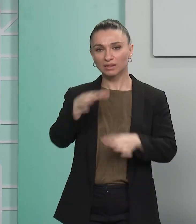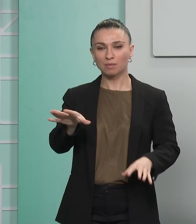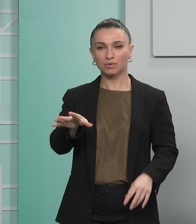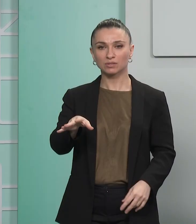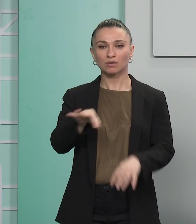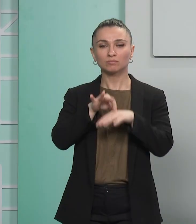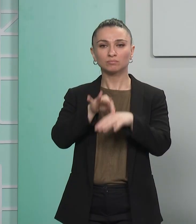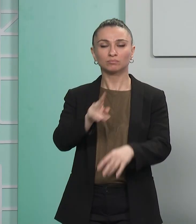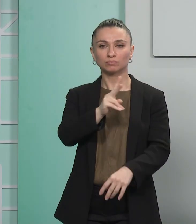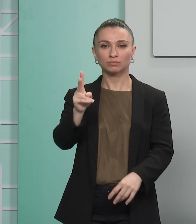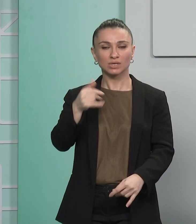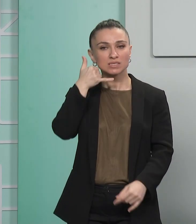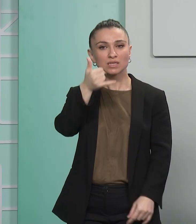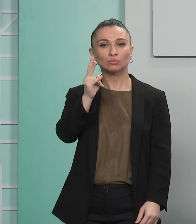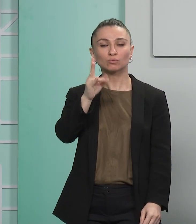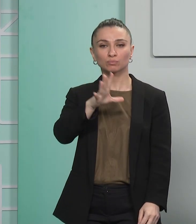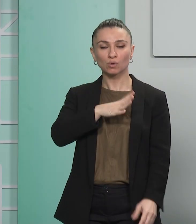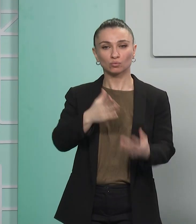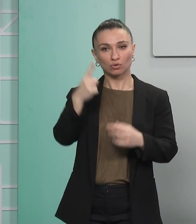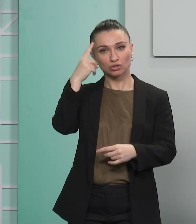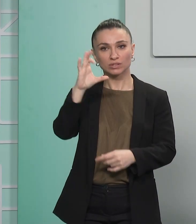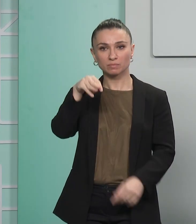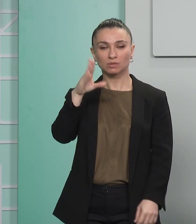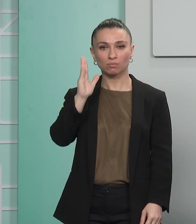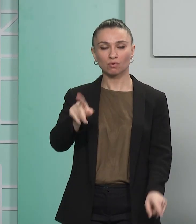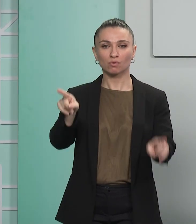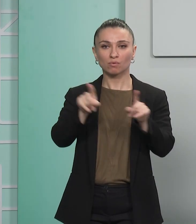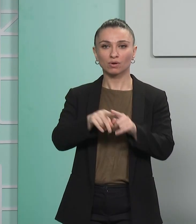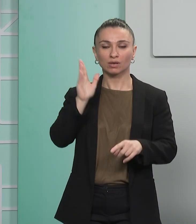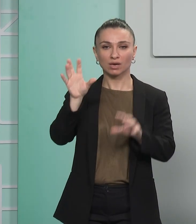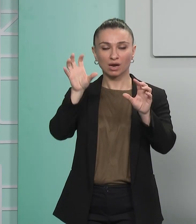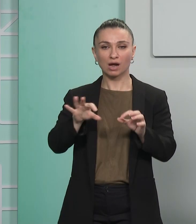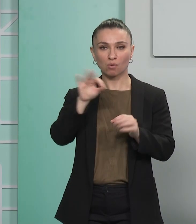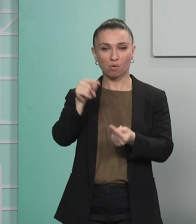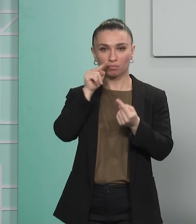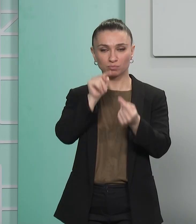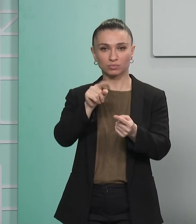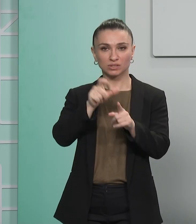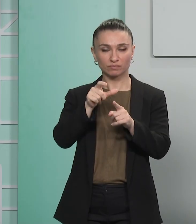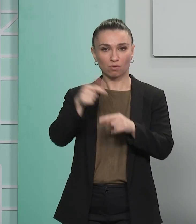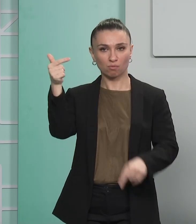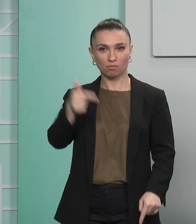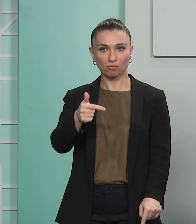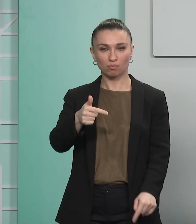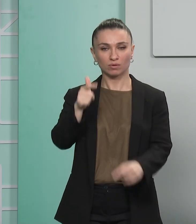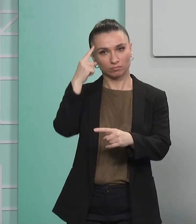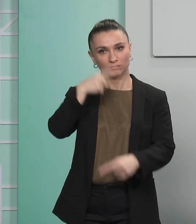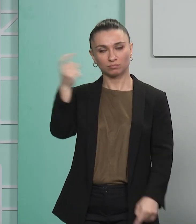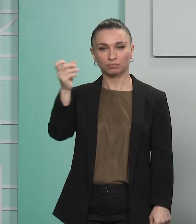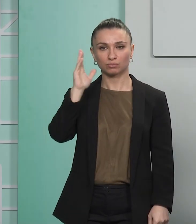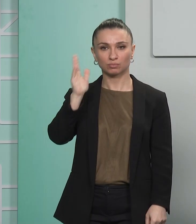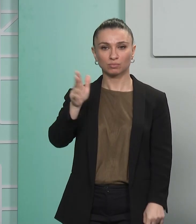ნებისმიერი განხორციელებული ზარი თუ შეტყობინება, რომელიც იქნება კანონთან წინააღმდეგობაში,